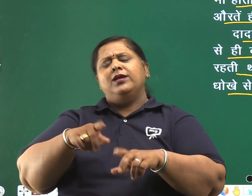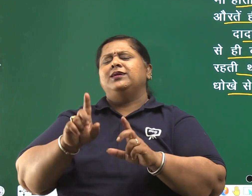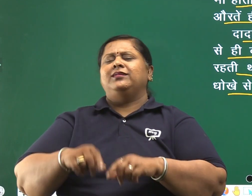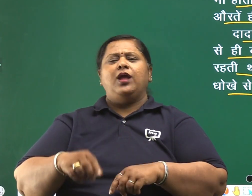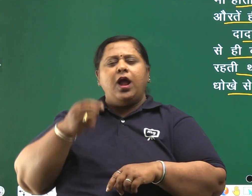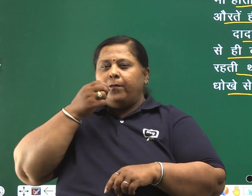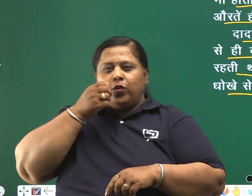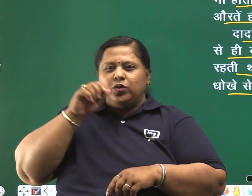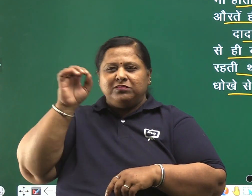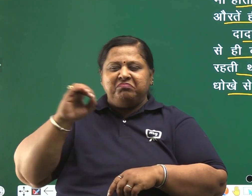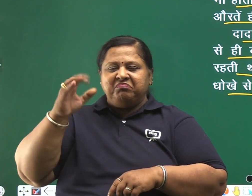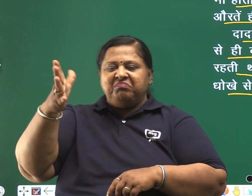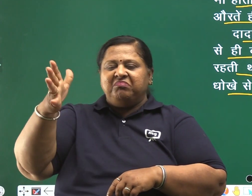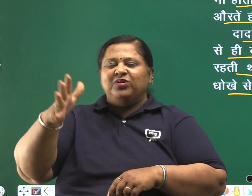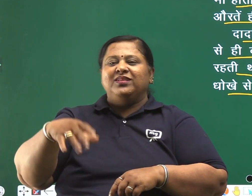थे।